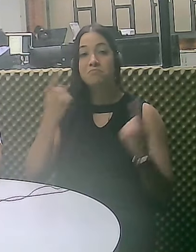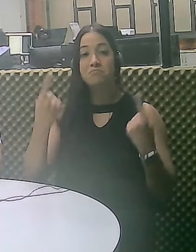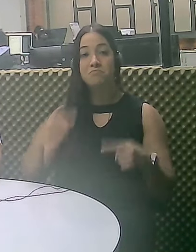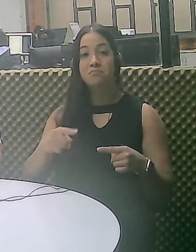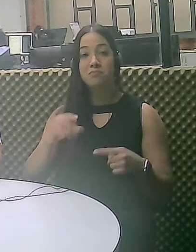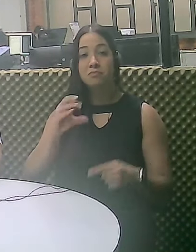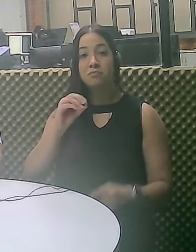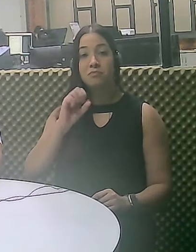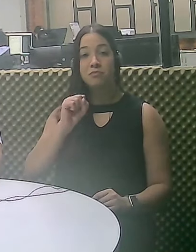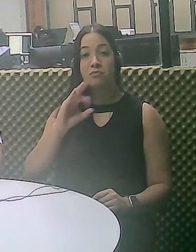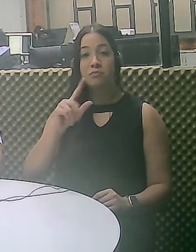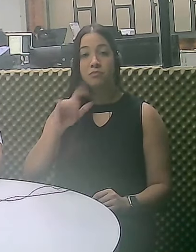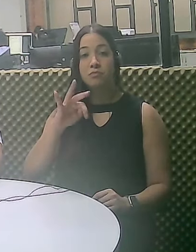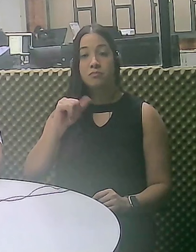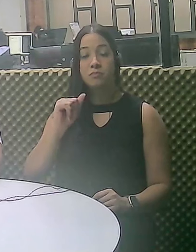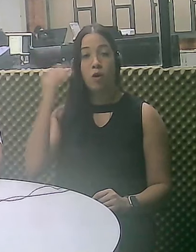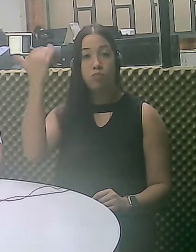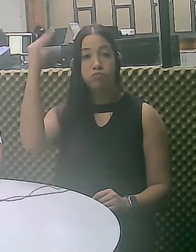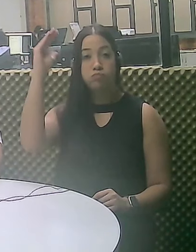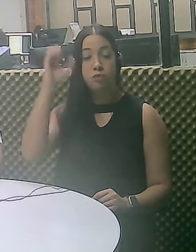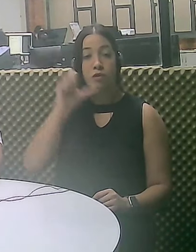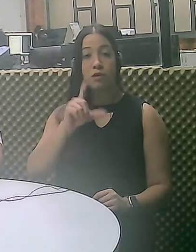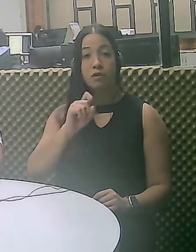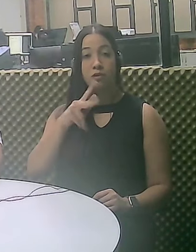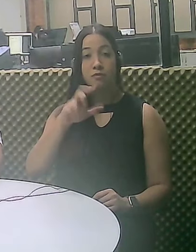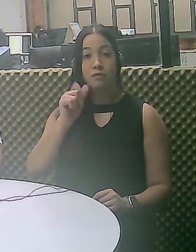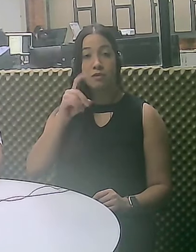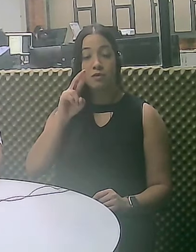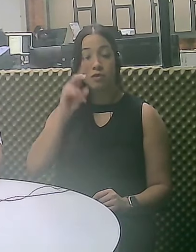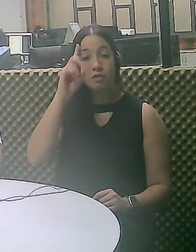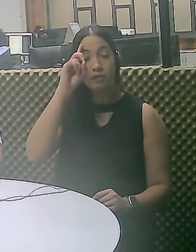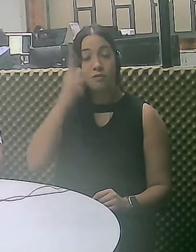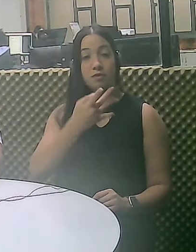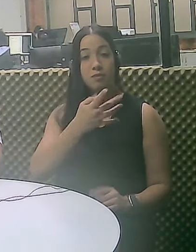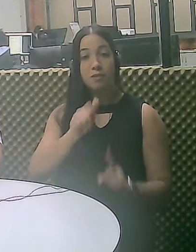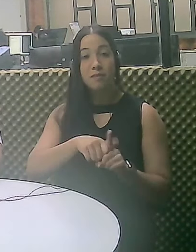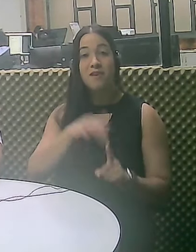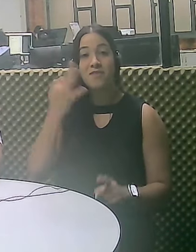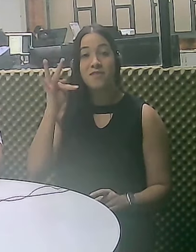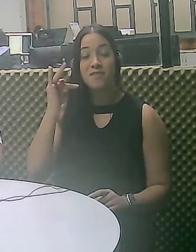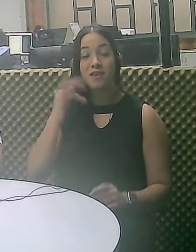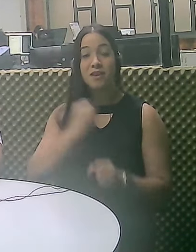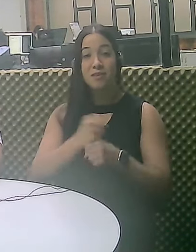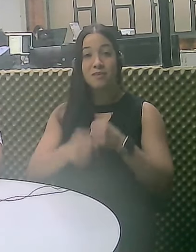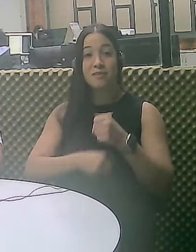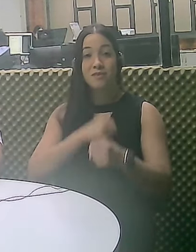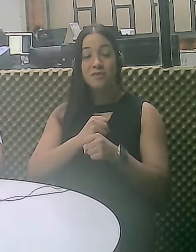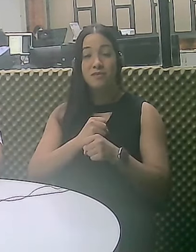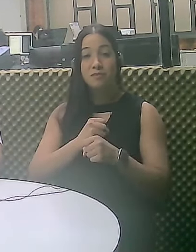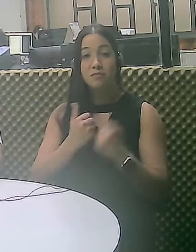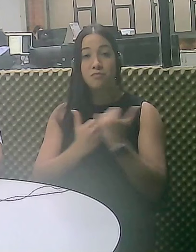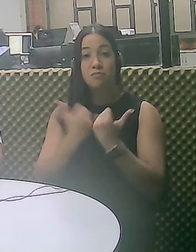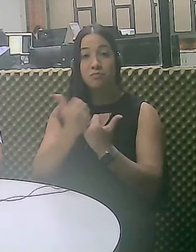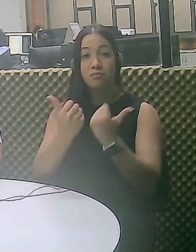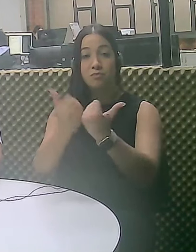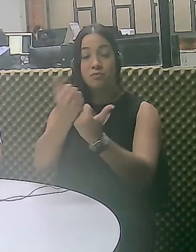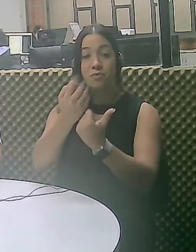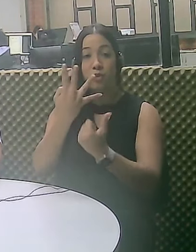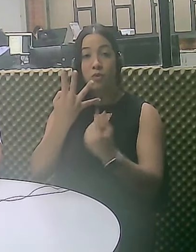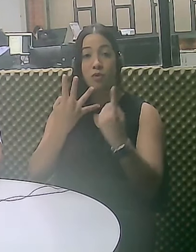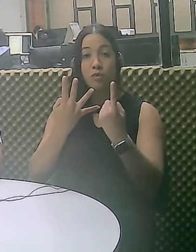de Cross Country Adulto em El Salvador, dia 24 de fevereiro do ano que vem, na prova do revezamento